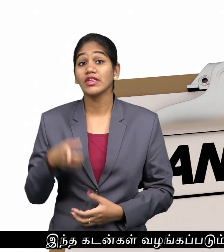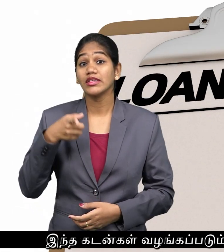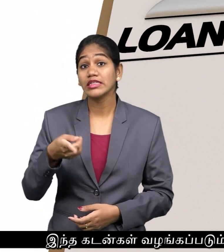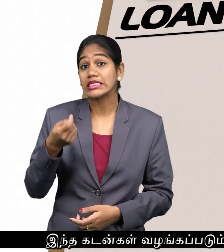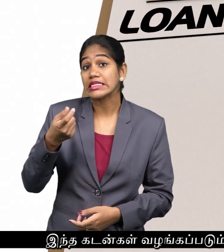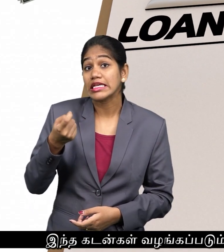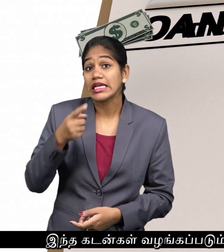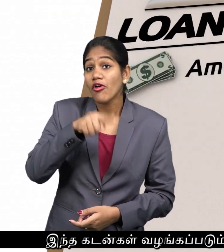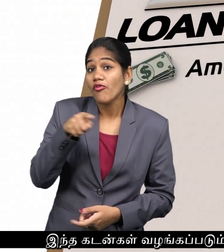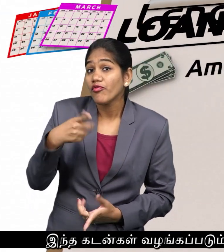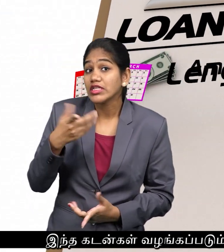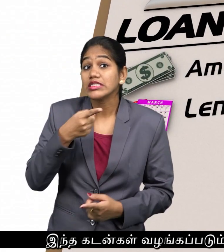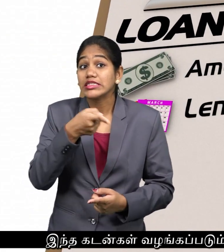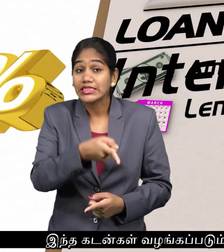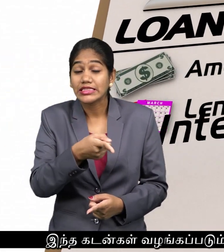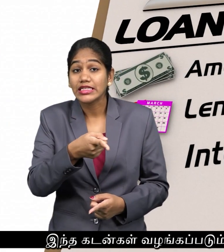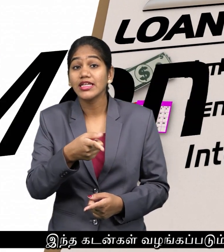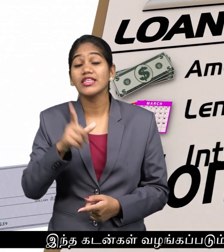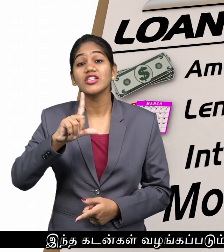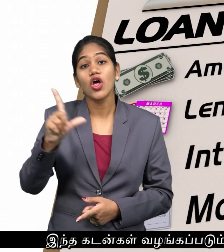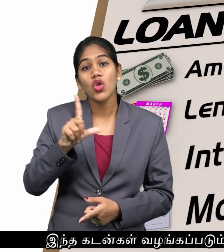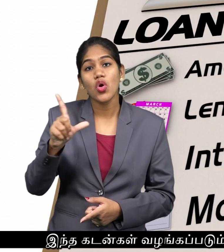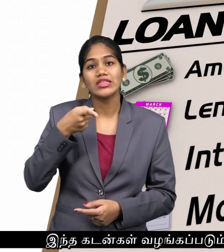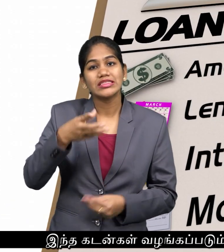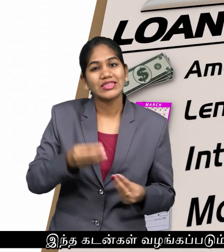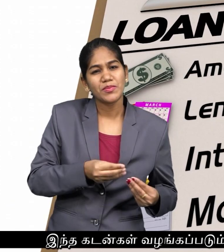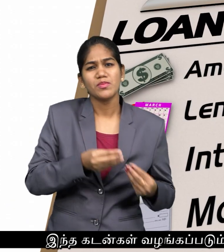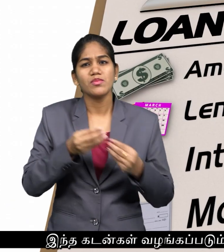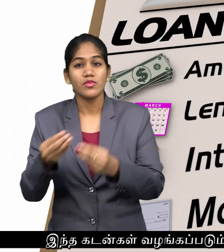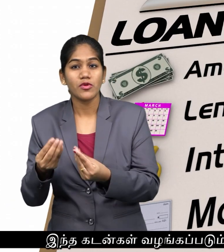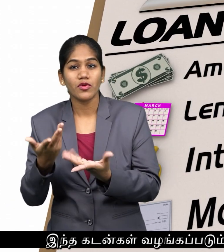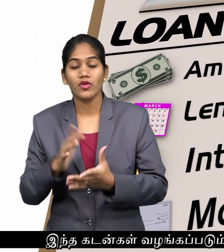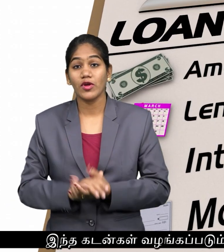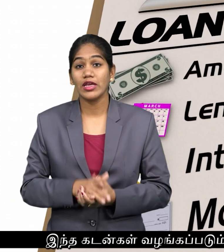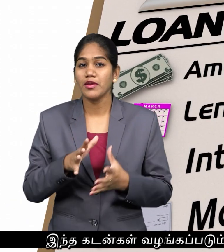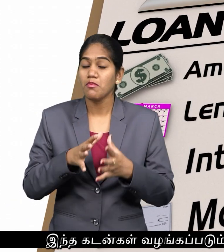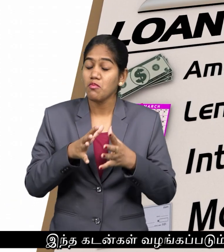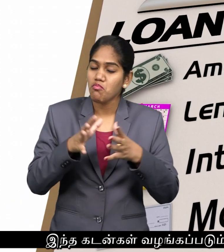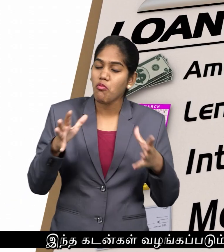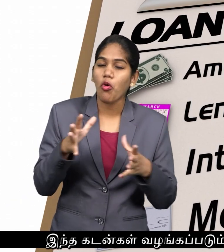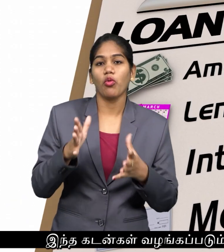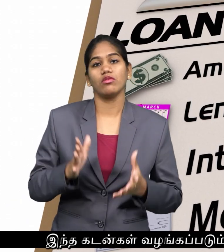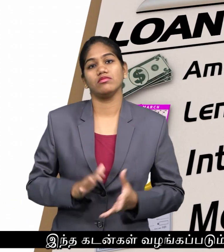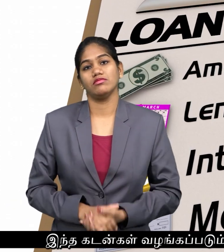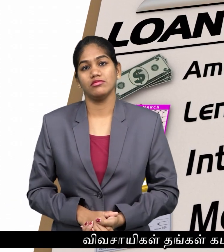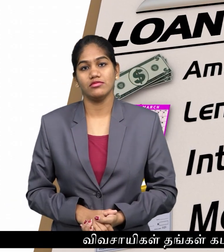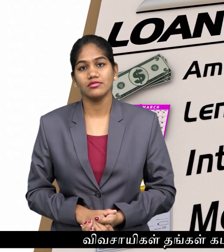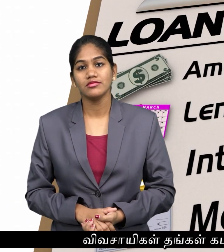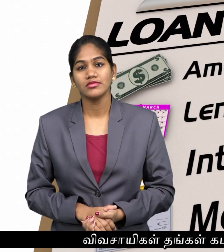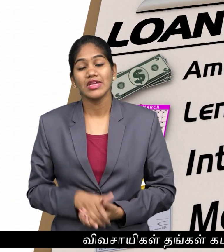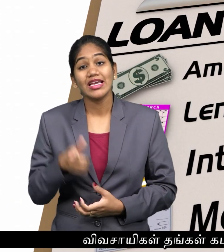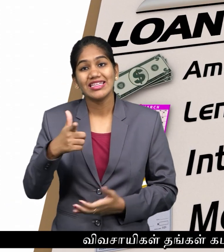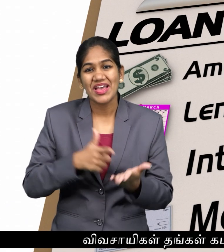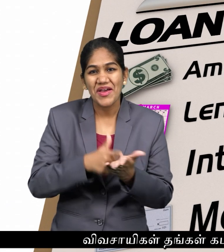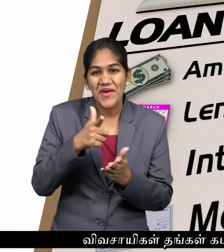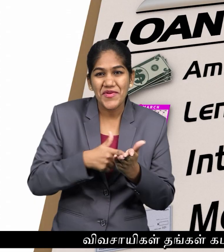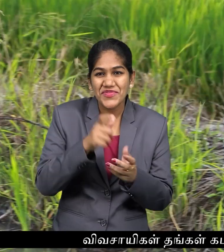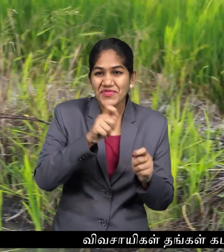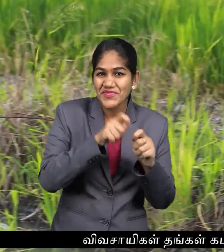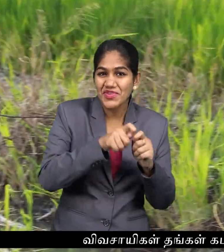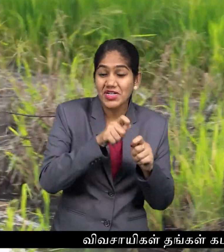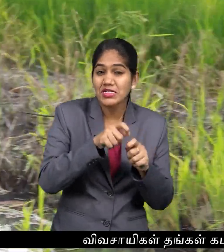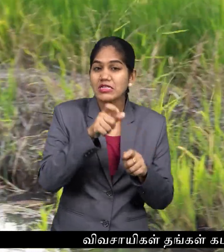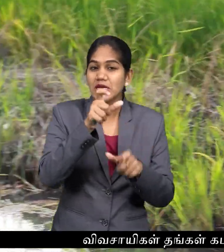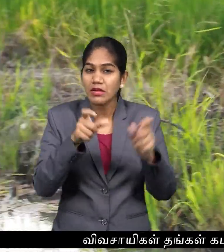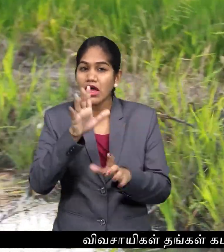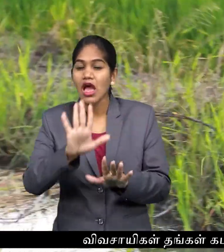இந்த கடன்கள் வழங்கப்படும் வட்டி விகிதங்கள் மிக அதிகமாக இருப்பதால் விவசாயிகள் தங்கள்